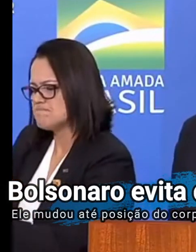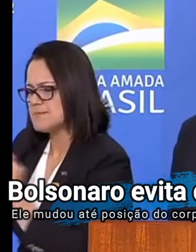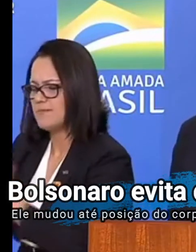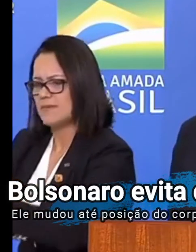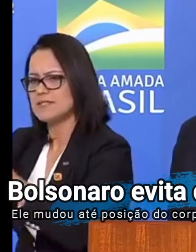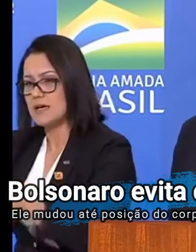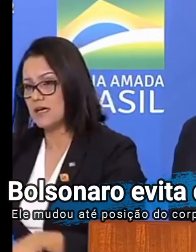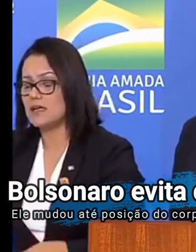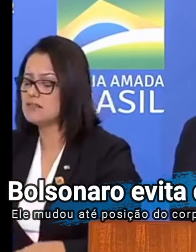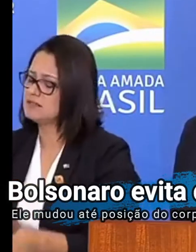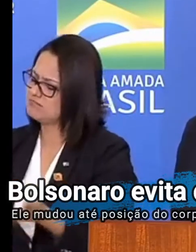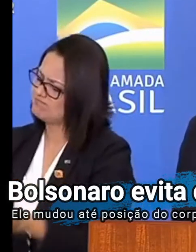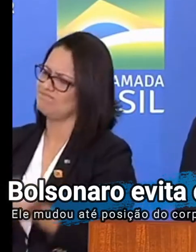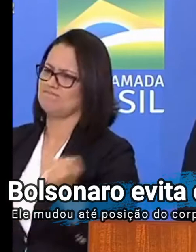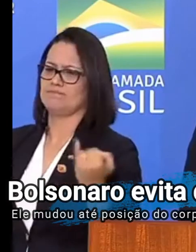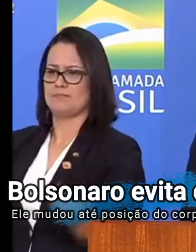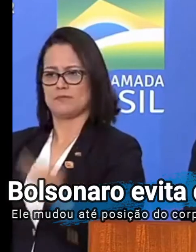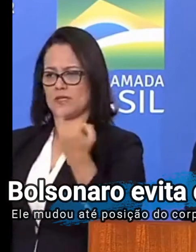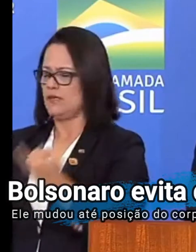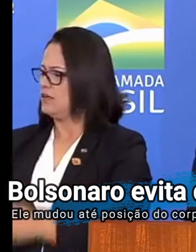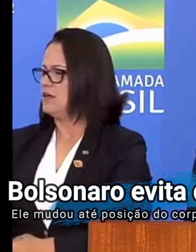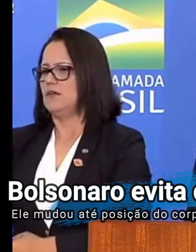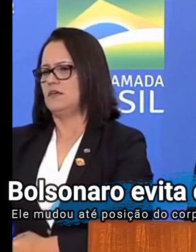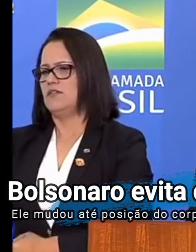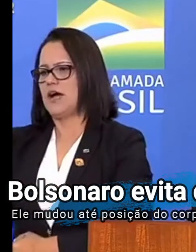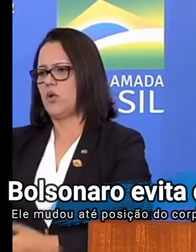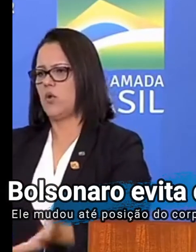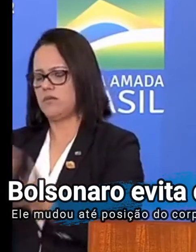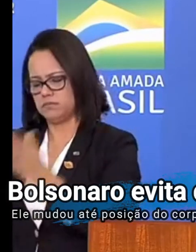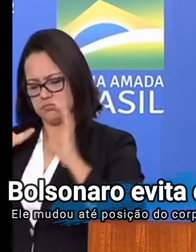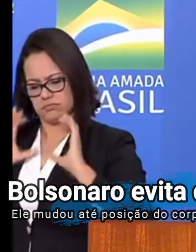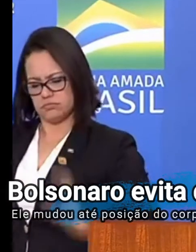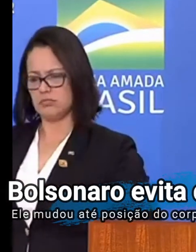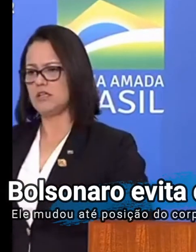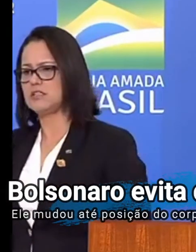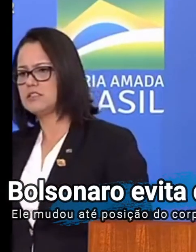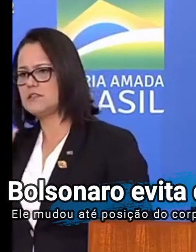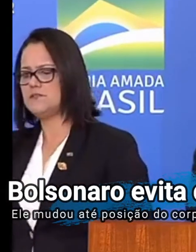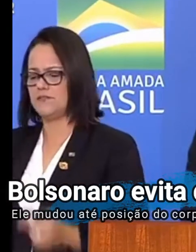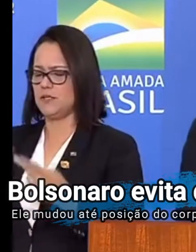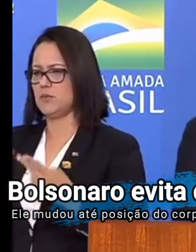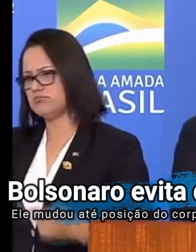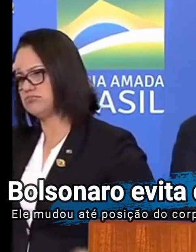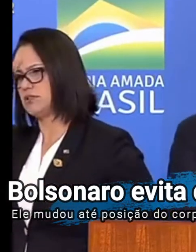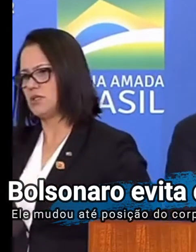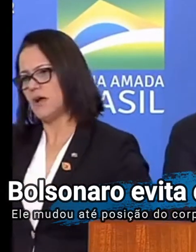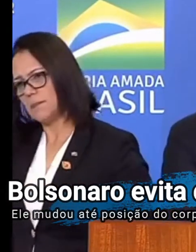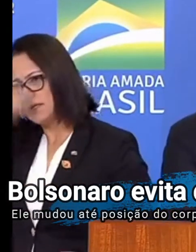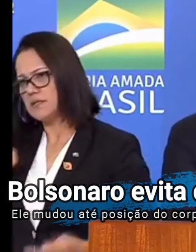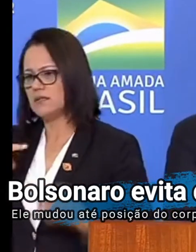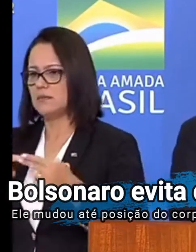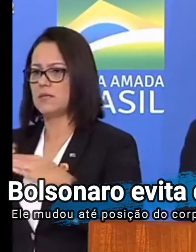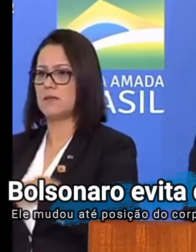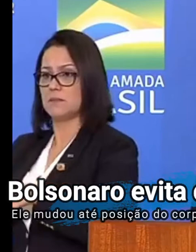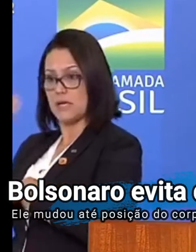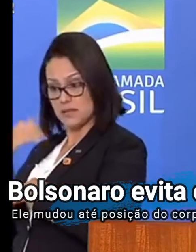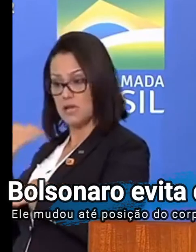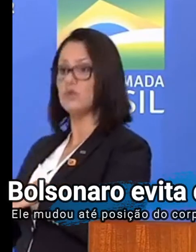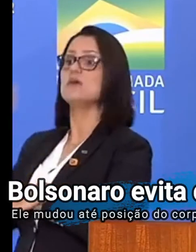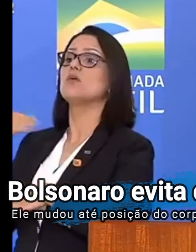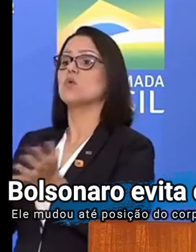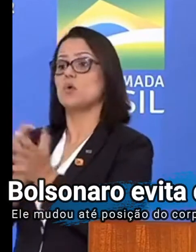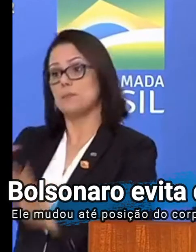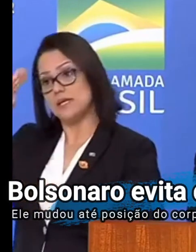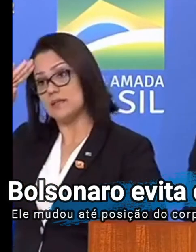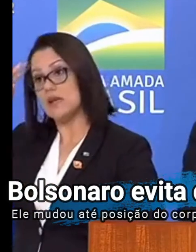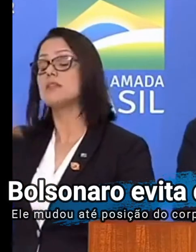importância dos valores cívico militares como tínhamos há pouco durante o governo militar sobre